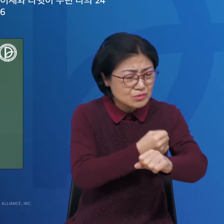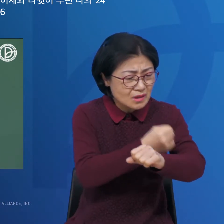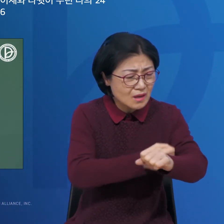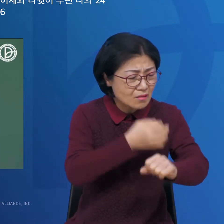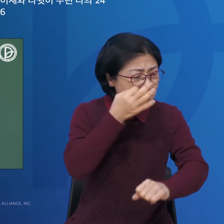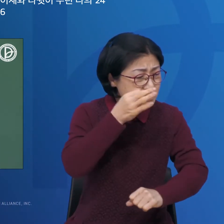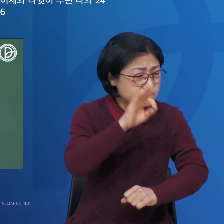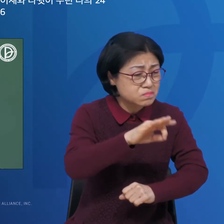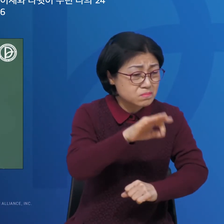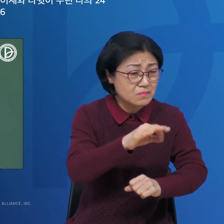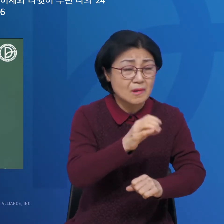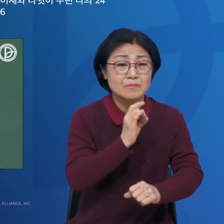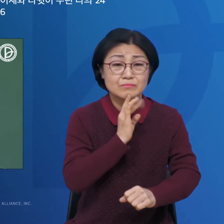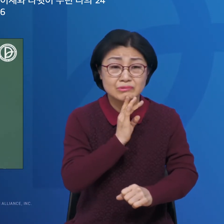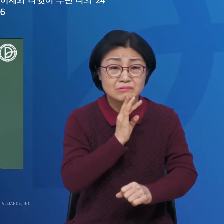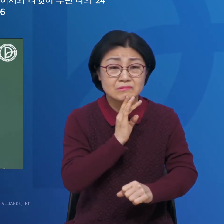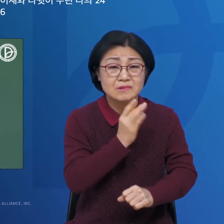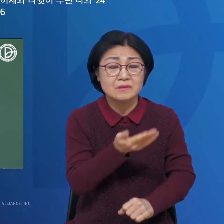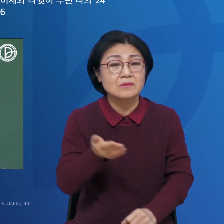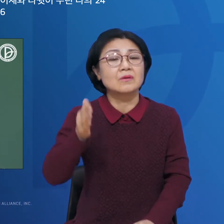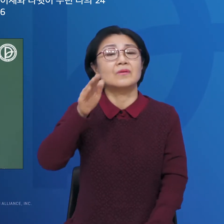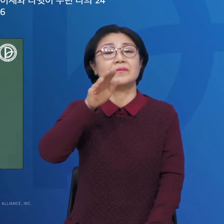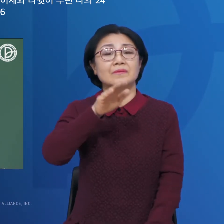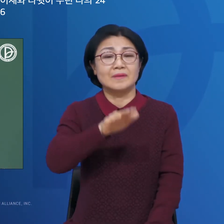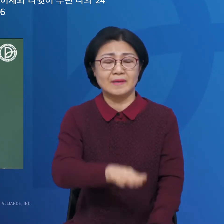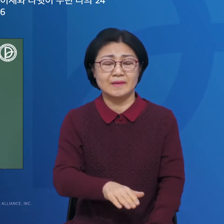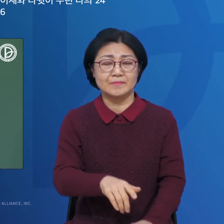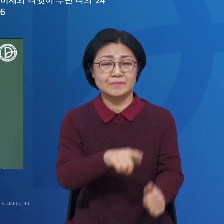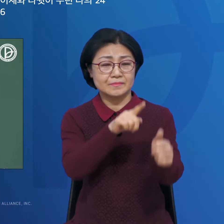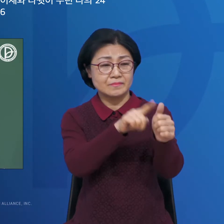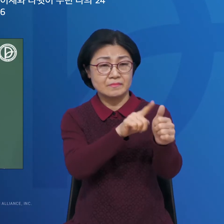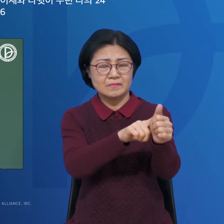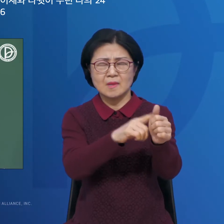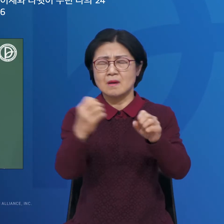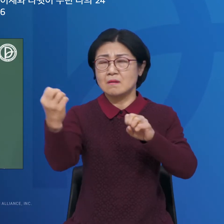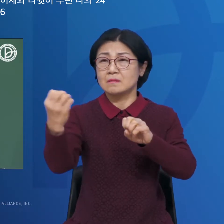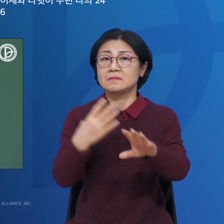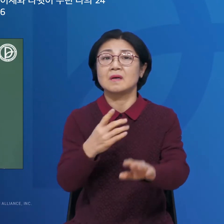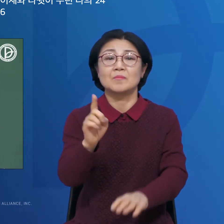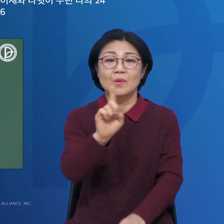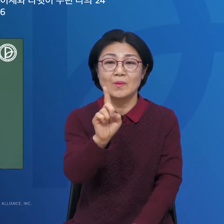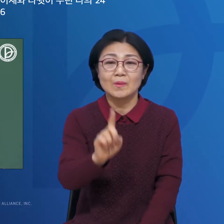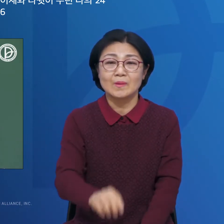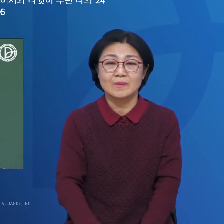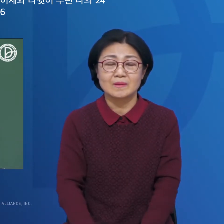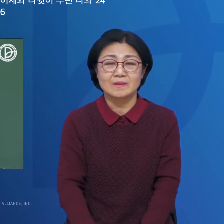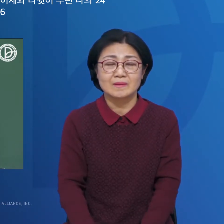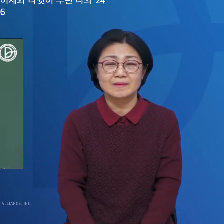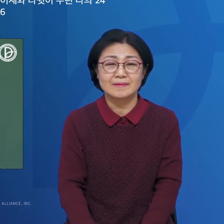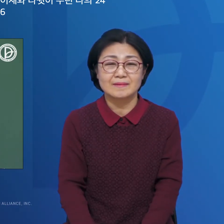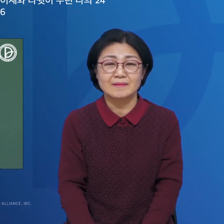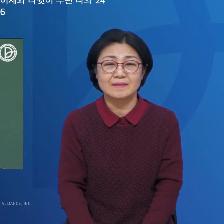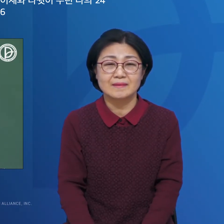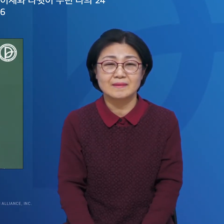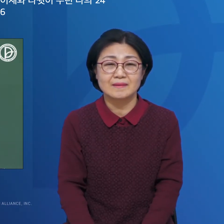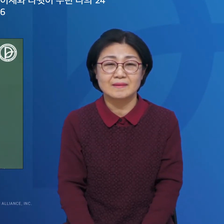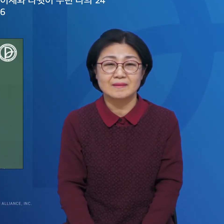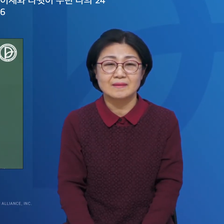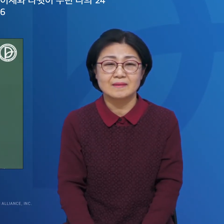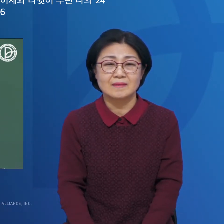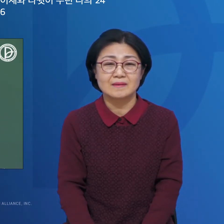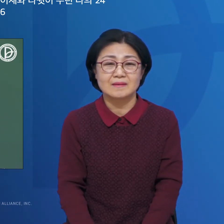worker. 나중에 이 사람이 어떤 응답이 완주합니까? Do you know what kind of answers came to him later?